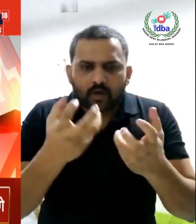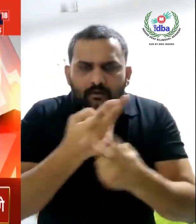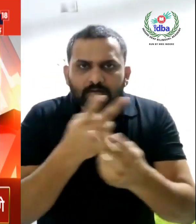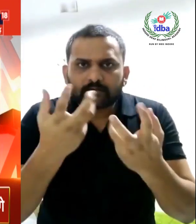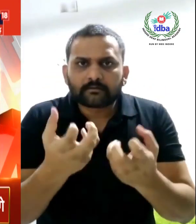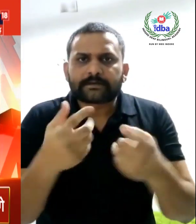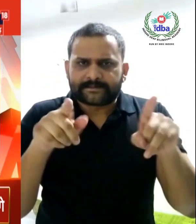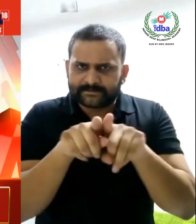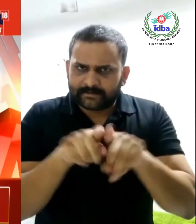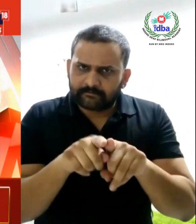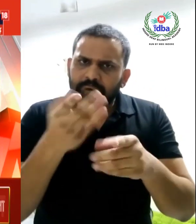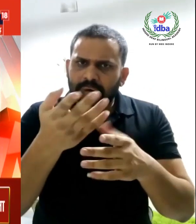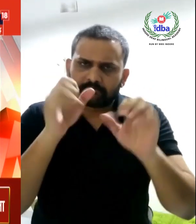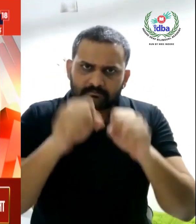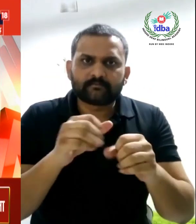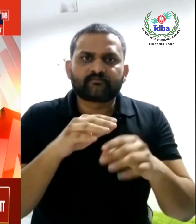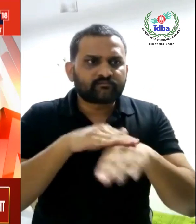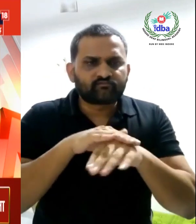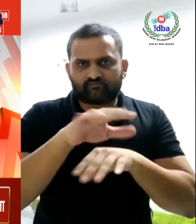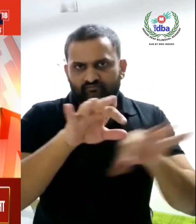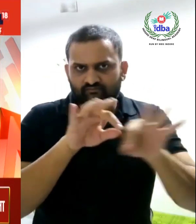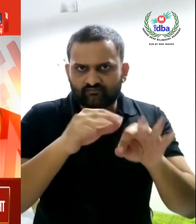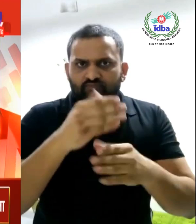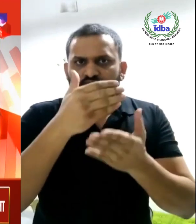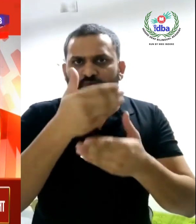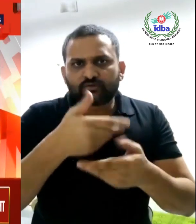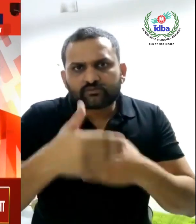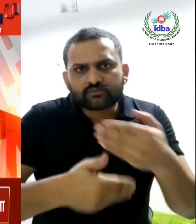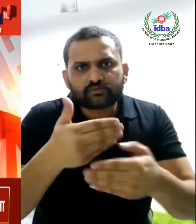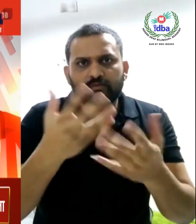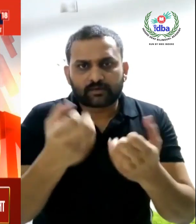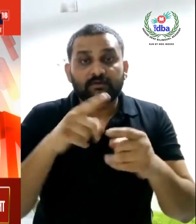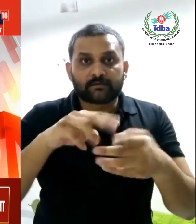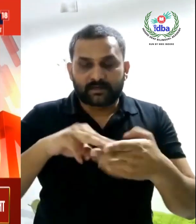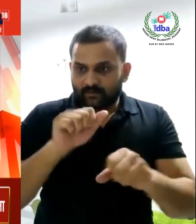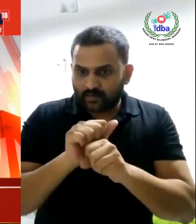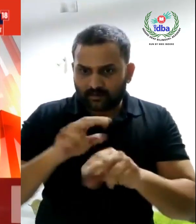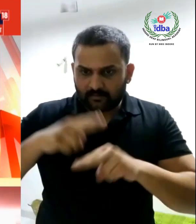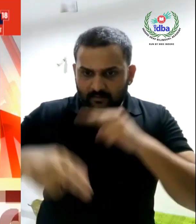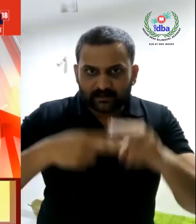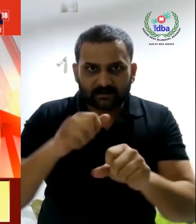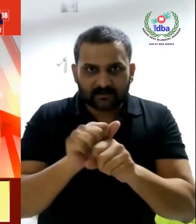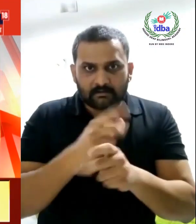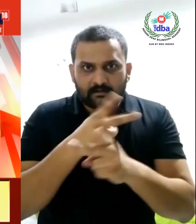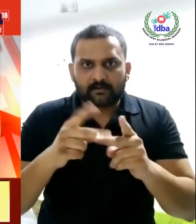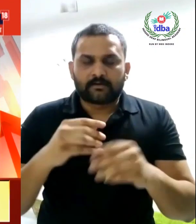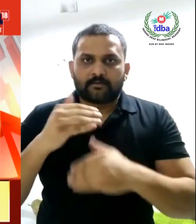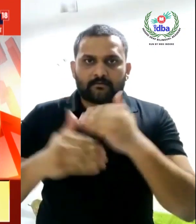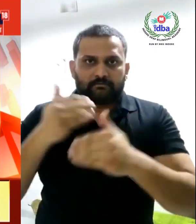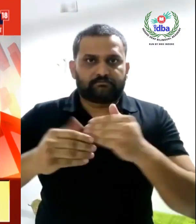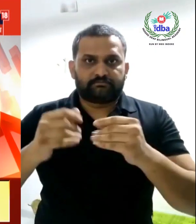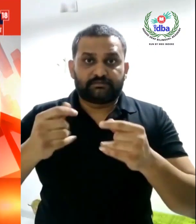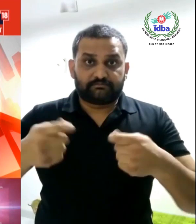अनुसार श्रमिक रख सकेंगे ताकि उनकी उत्पादकता में वृद्धि हो